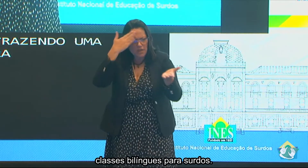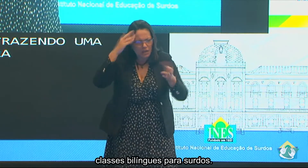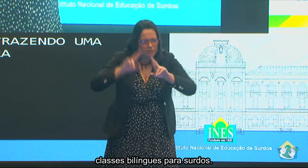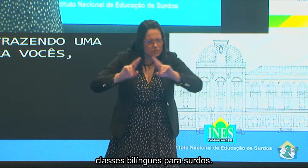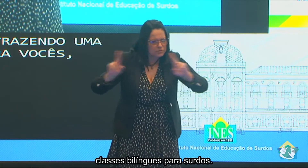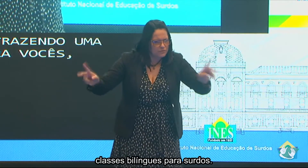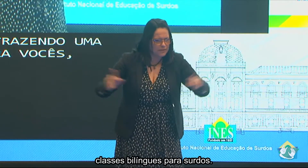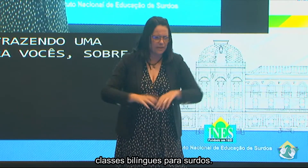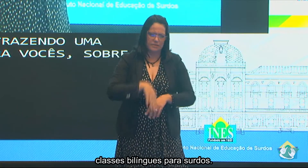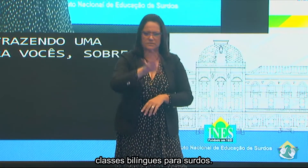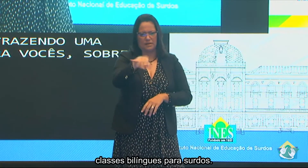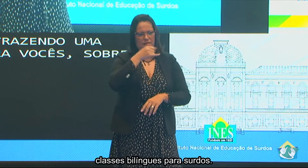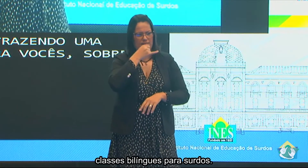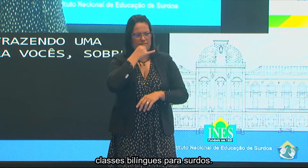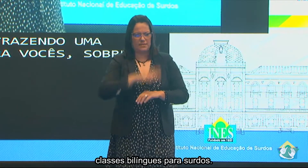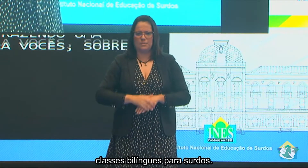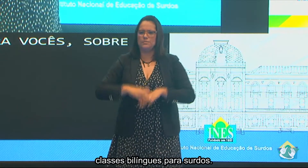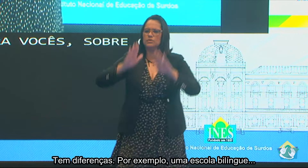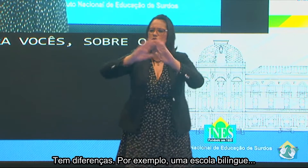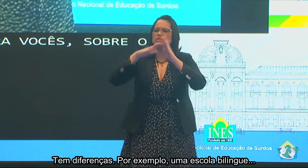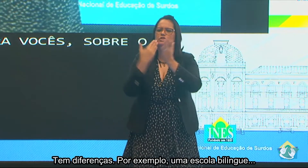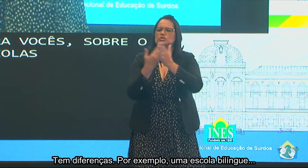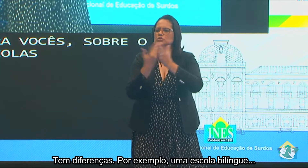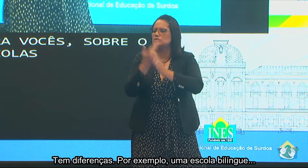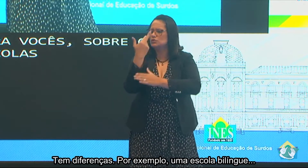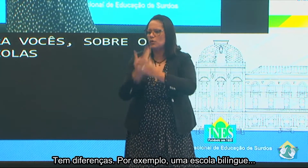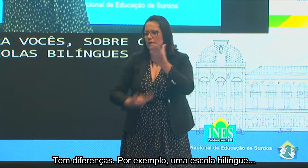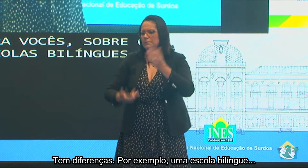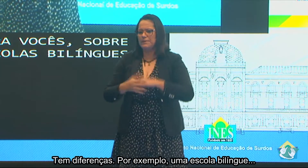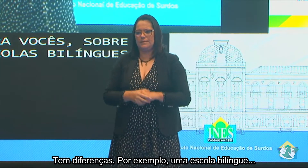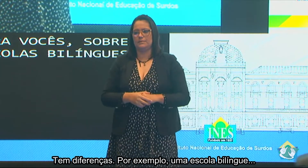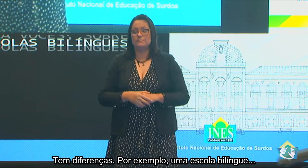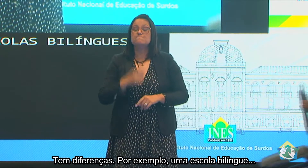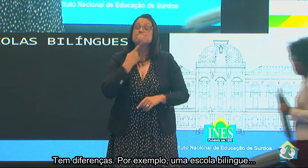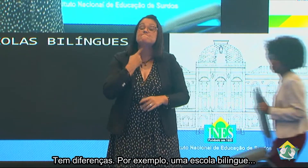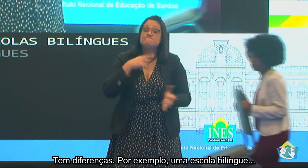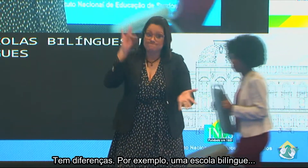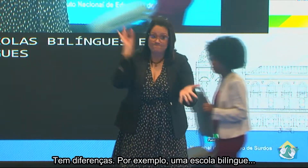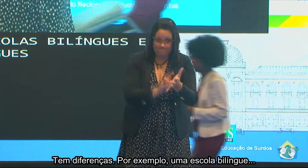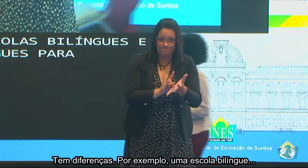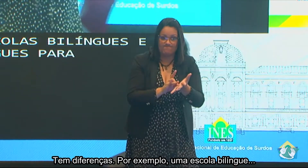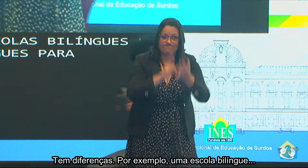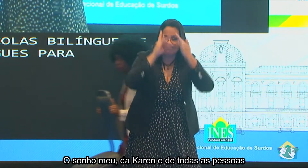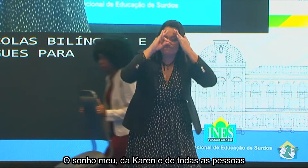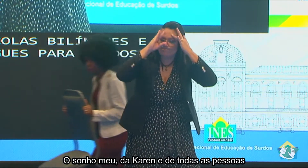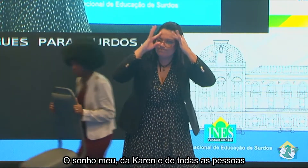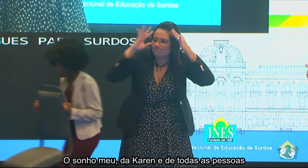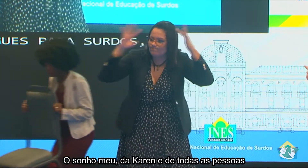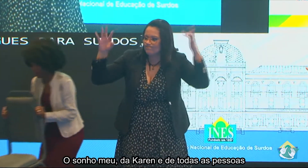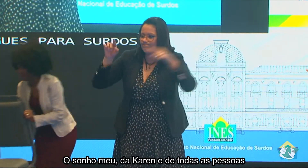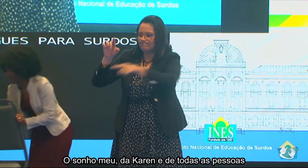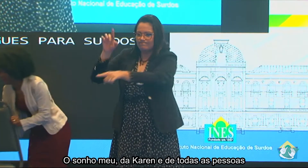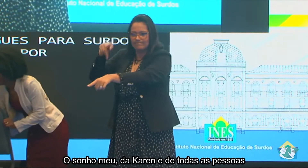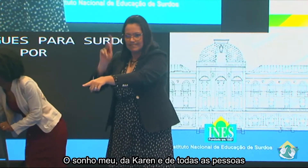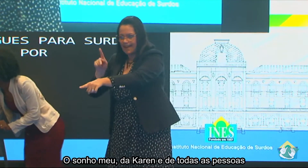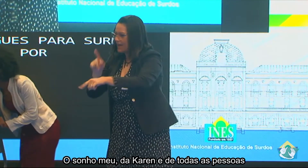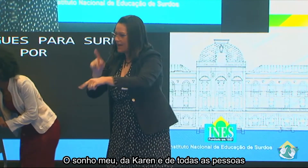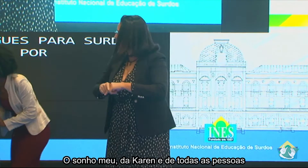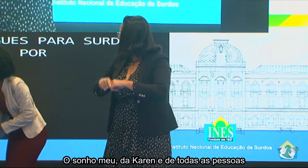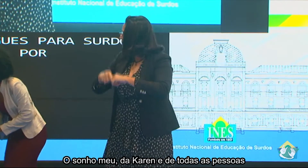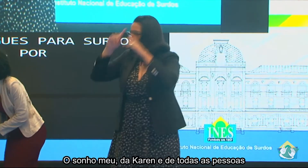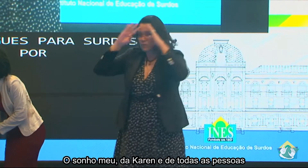e classes bilíngues para surdos. Tem diferenças. Por exemplo, uma escola bilíngue, o